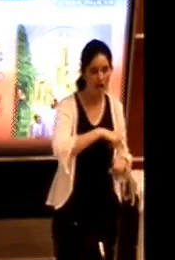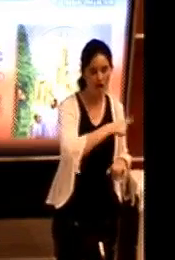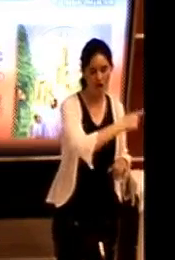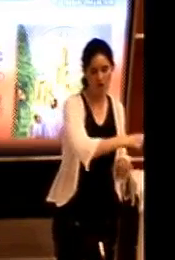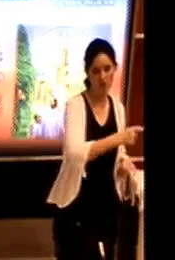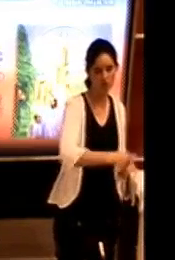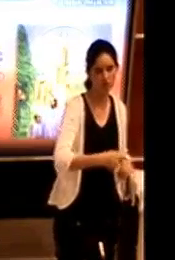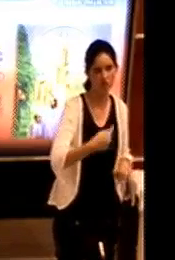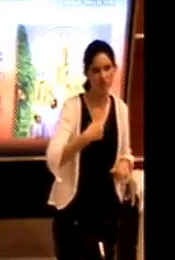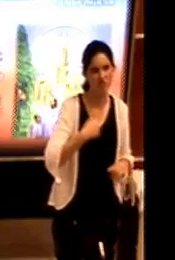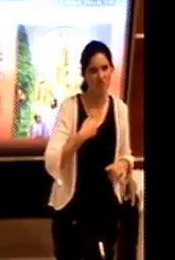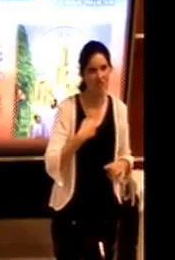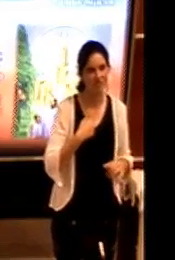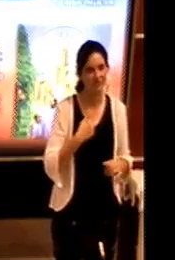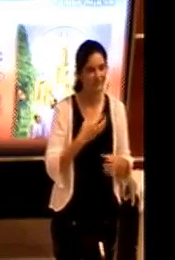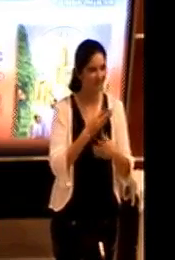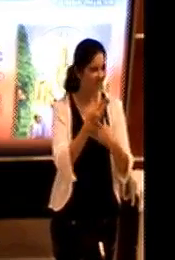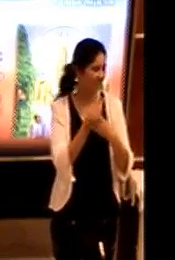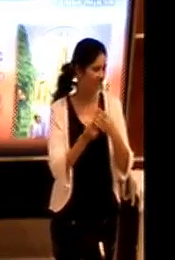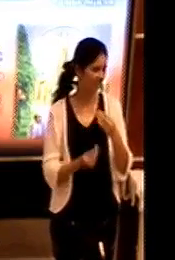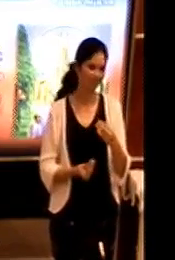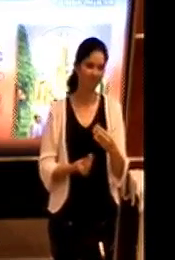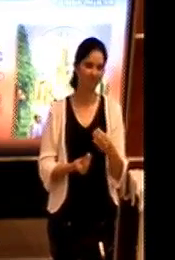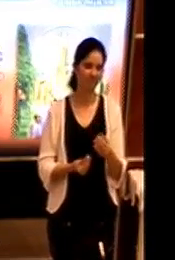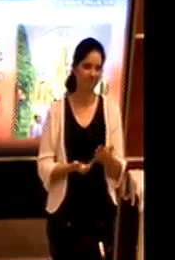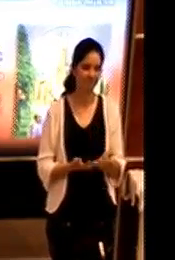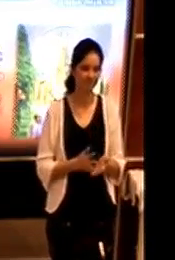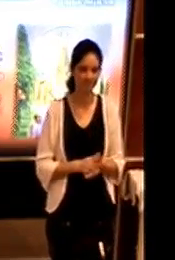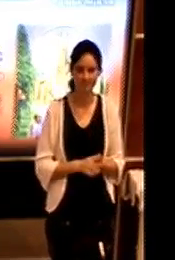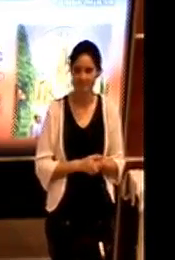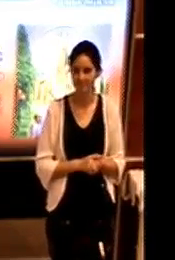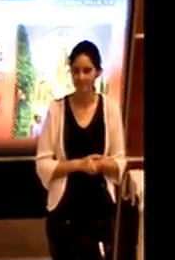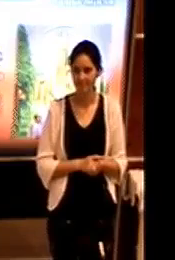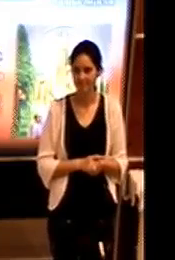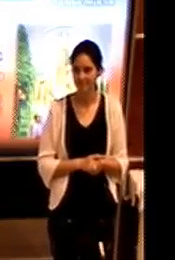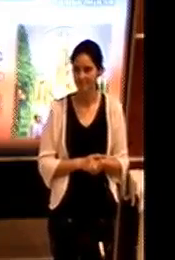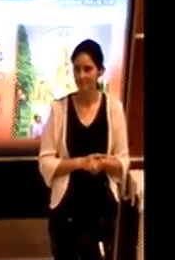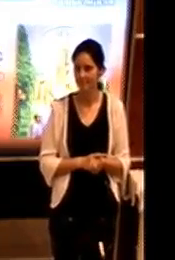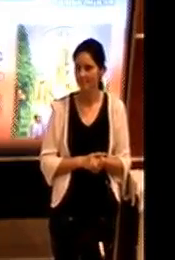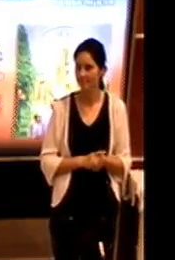yo mismo venga a ser eliminado.